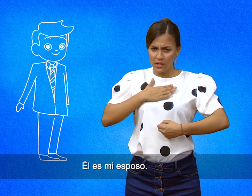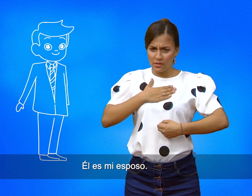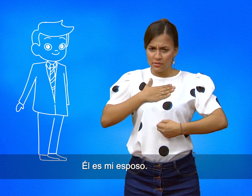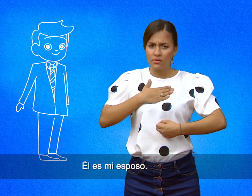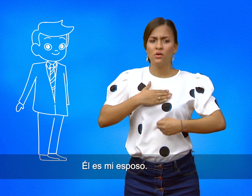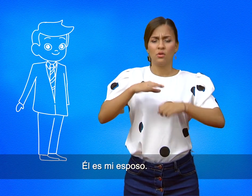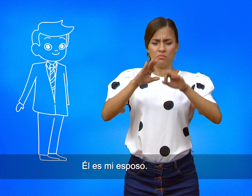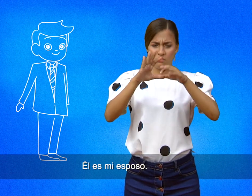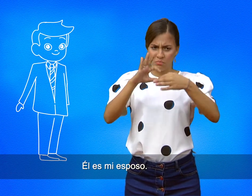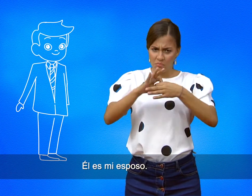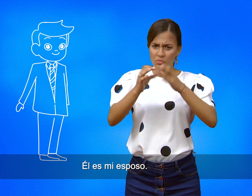es mi esposo.